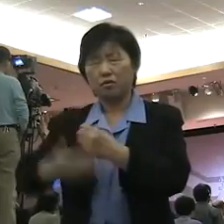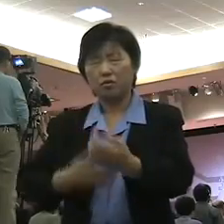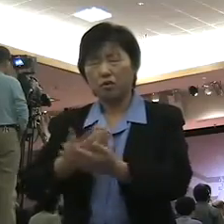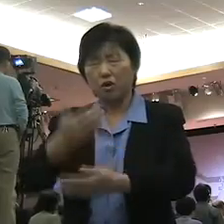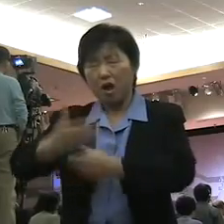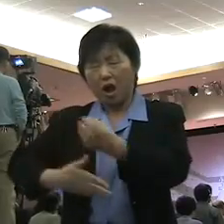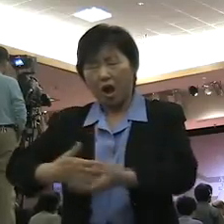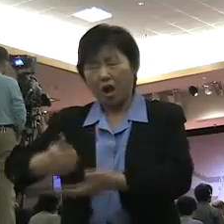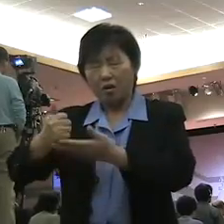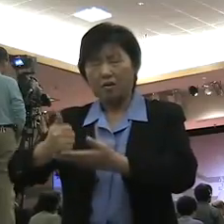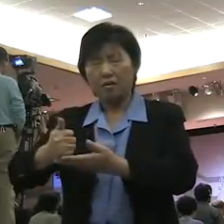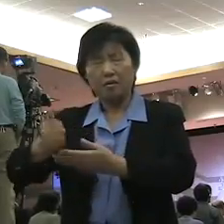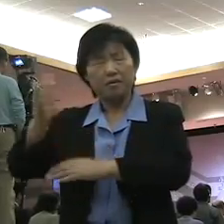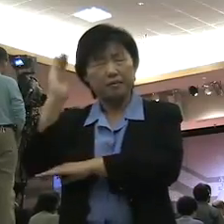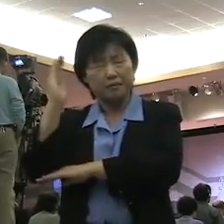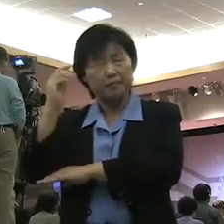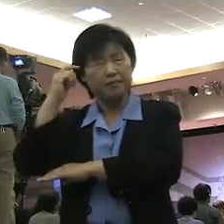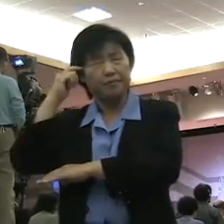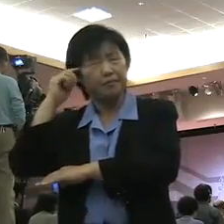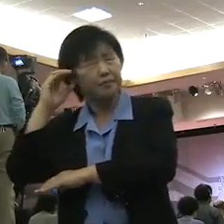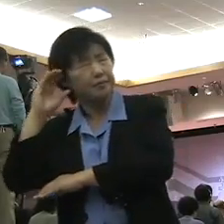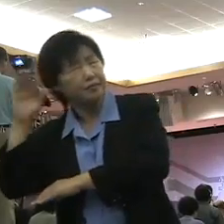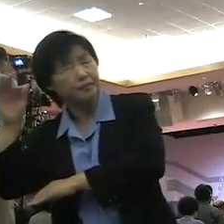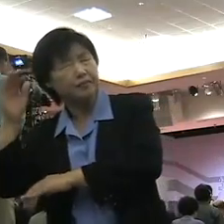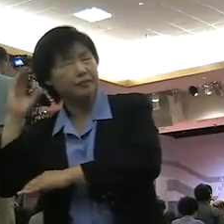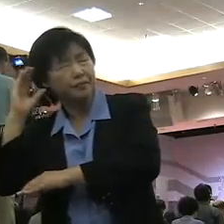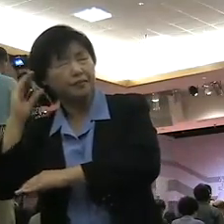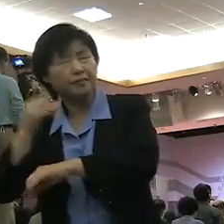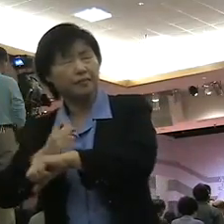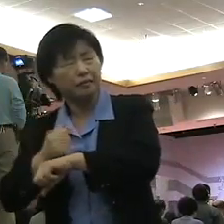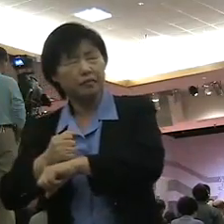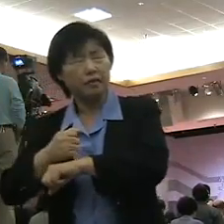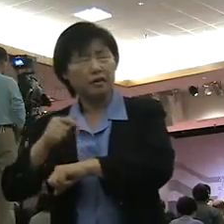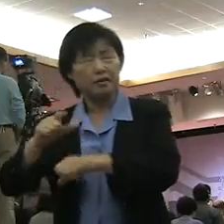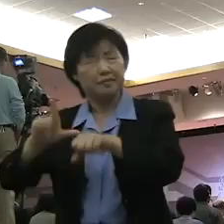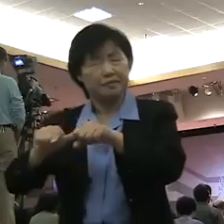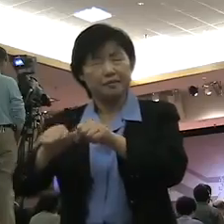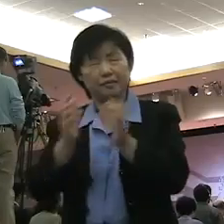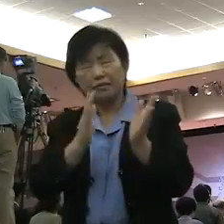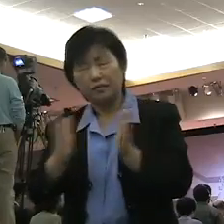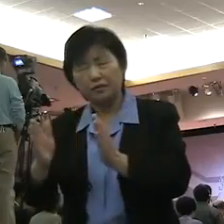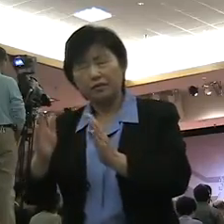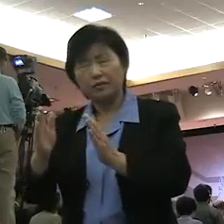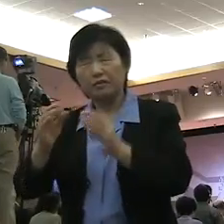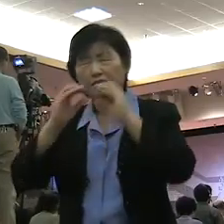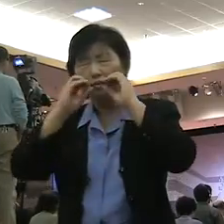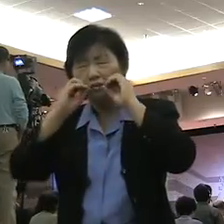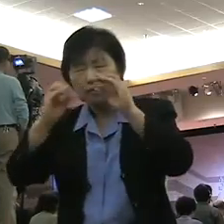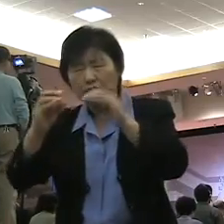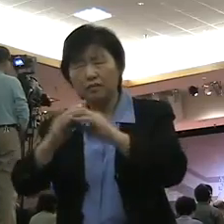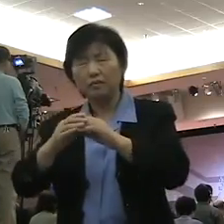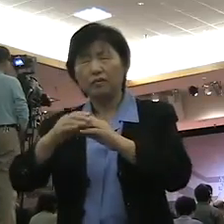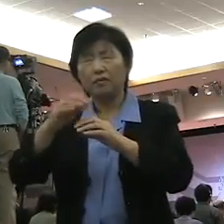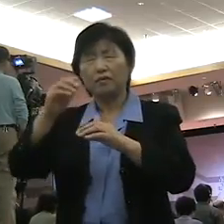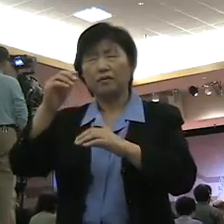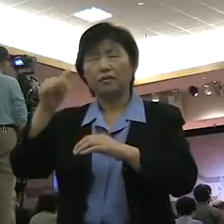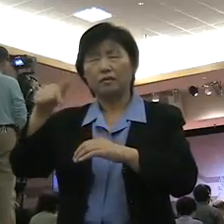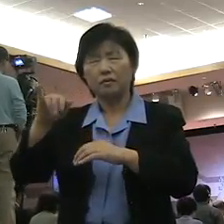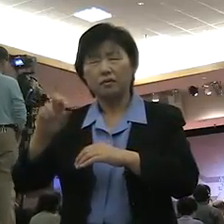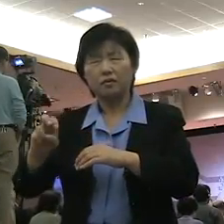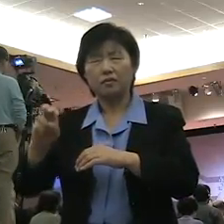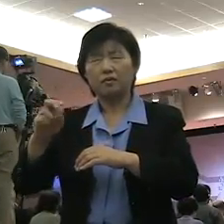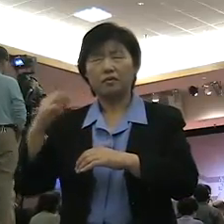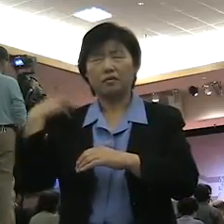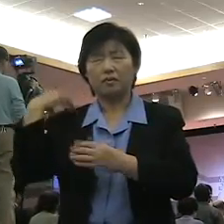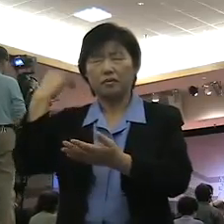하나님의 말씀을 청종하는 자를 기뻐하시는 주님, 이 시간 하나님의 산에서 준비되리라는 말씀을 선포하시는 김승욱 담임